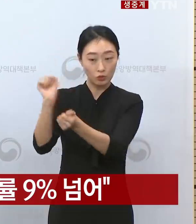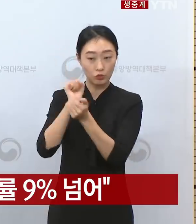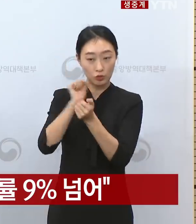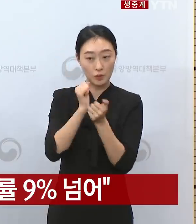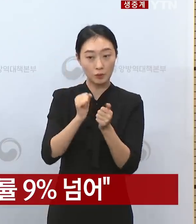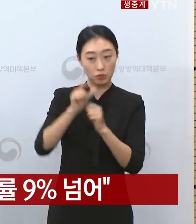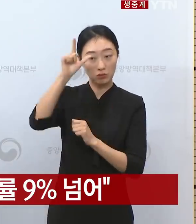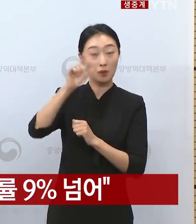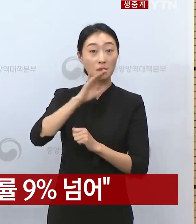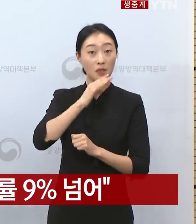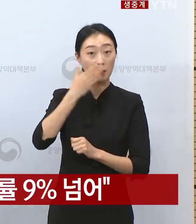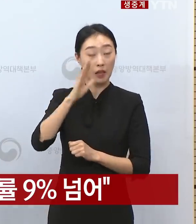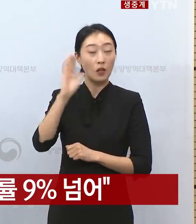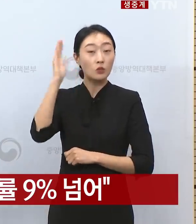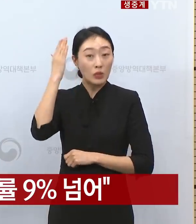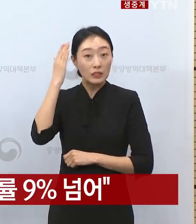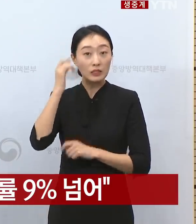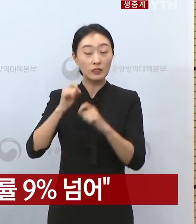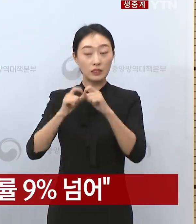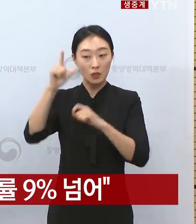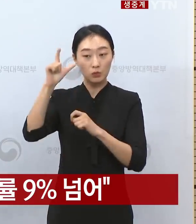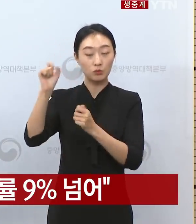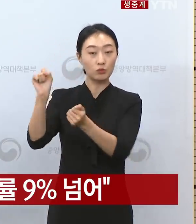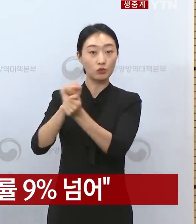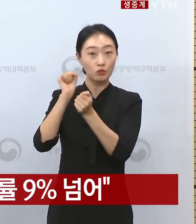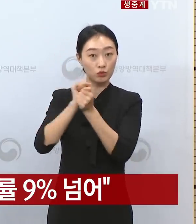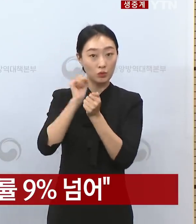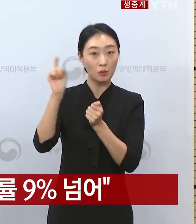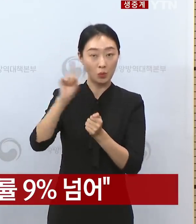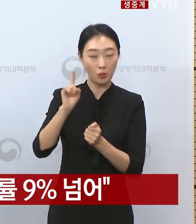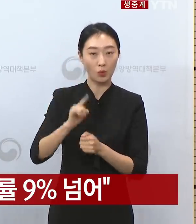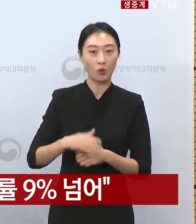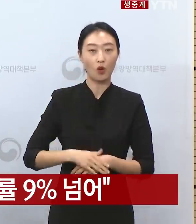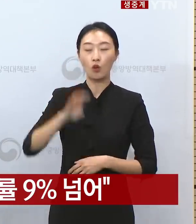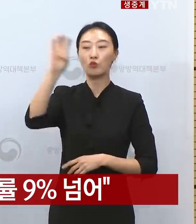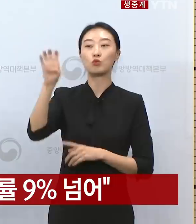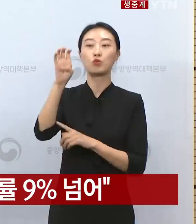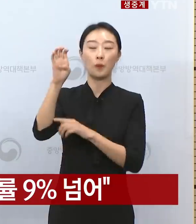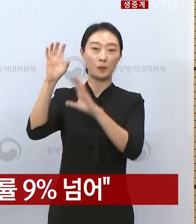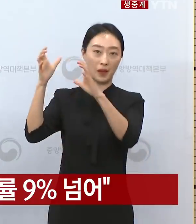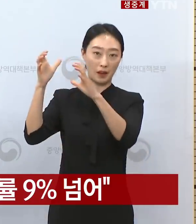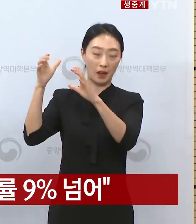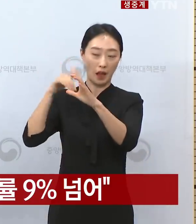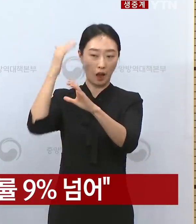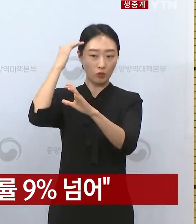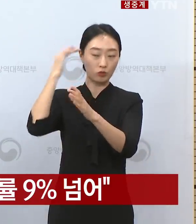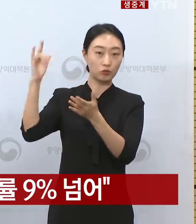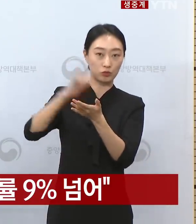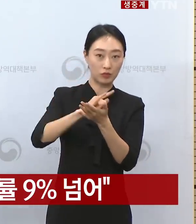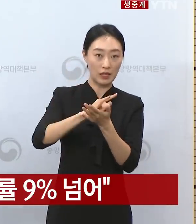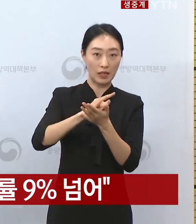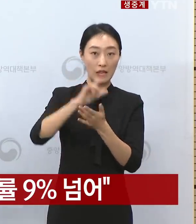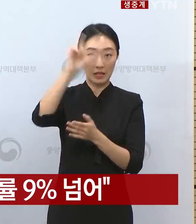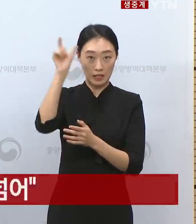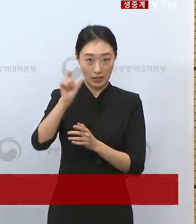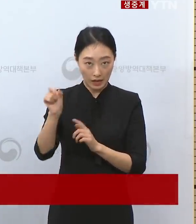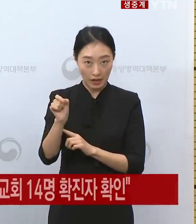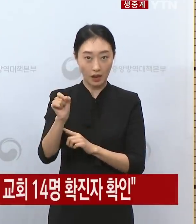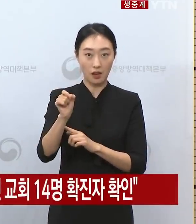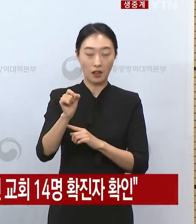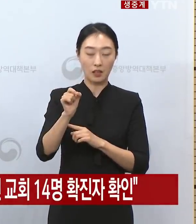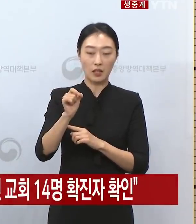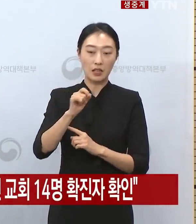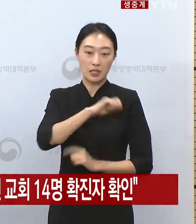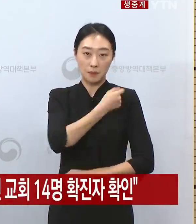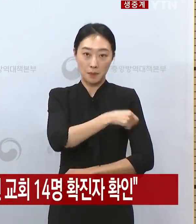볼 수 있으실 텐데 최근에 주로 증가하고 있는 것은 유럽 지역, 특히 이탈리아, 스페인, 프랑스